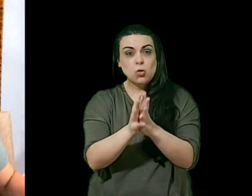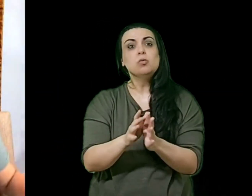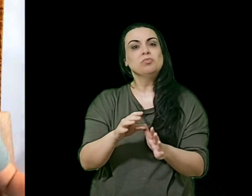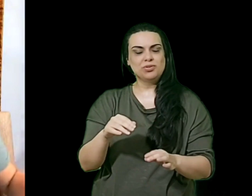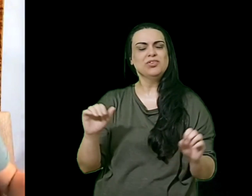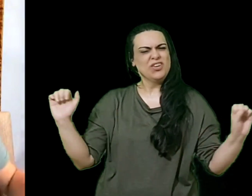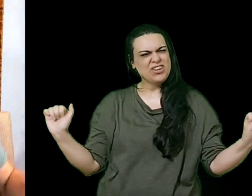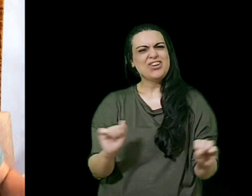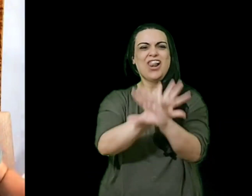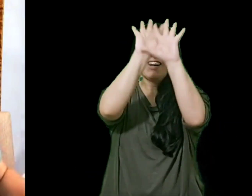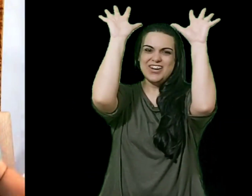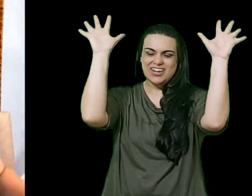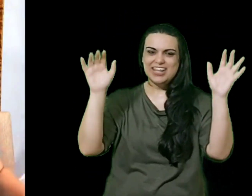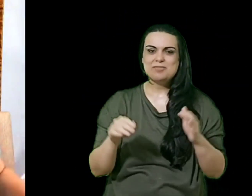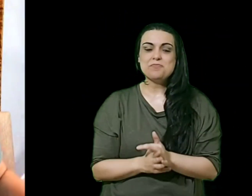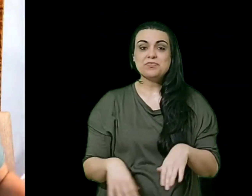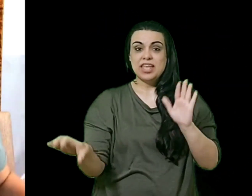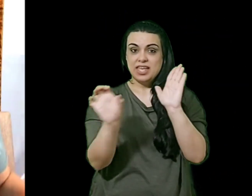número 16,